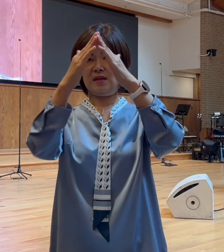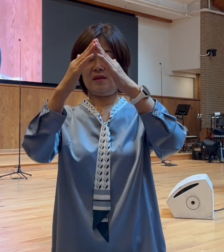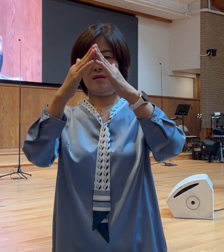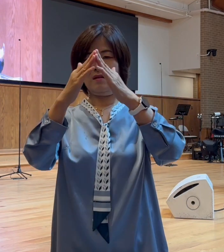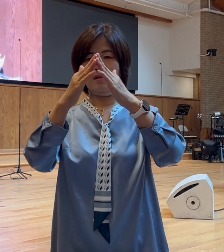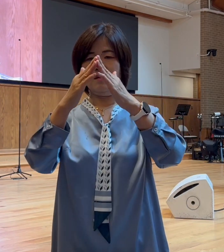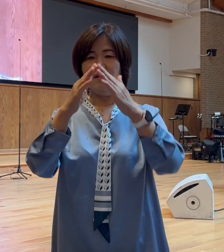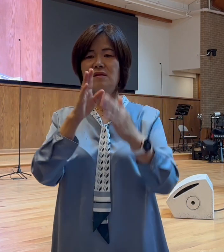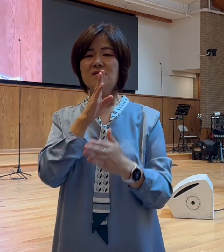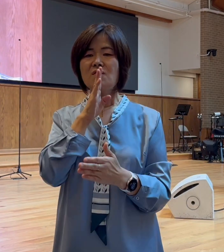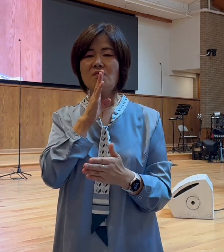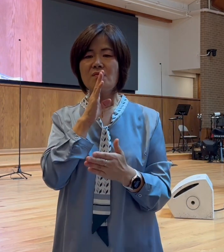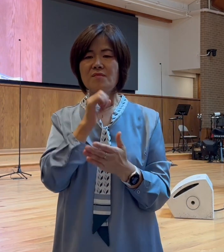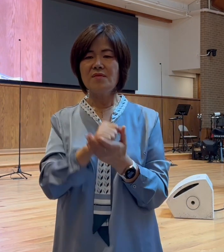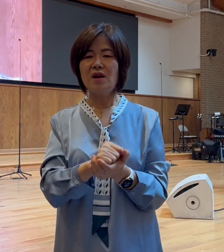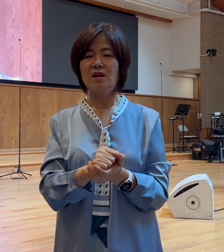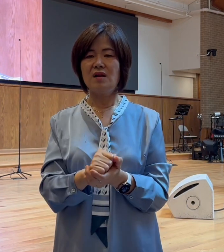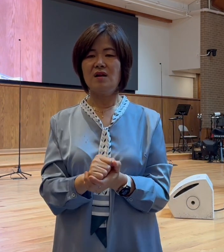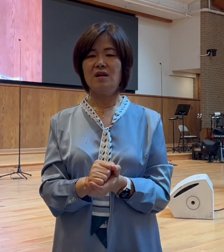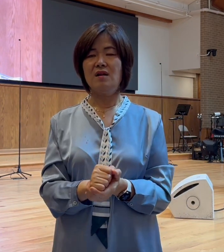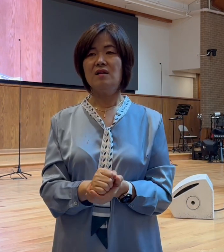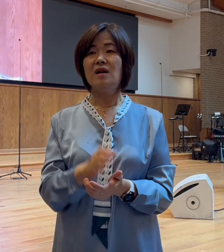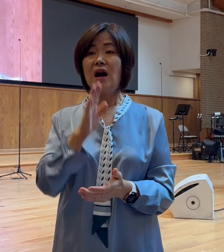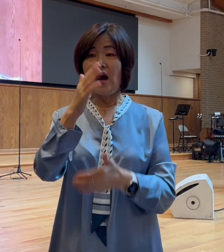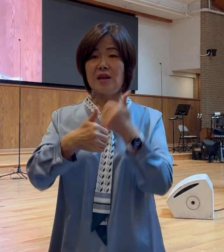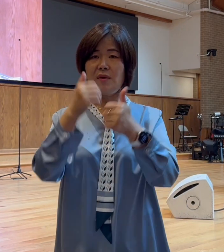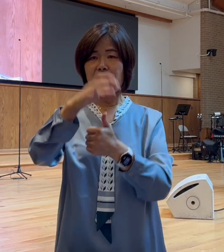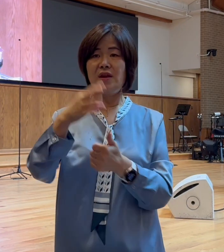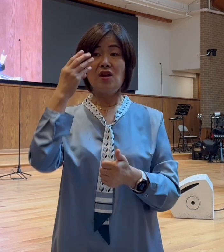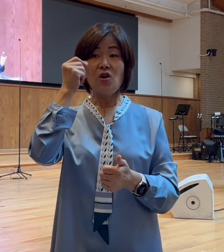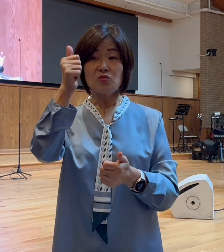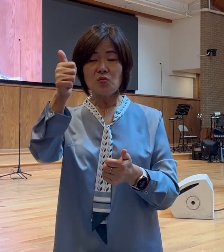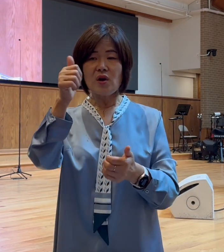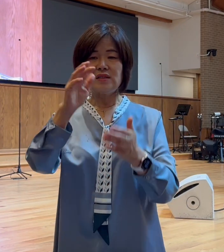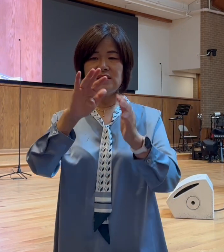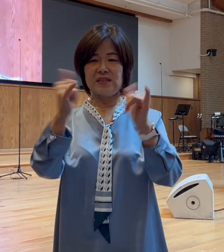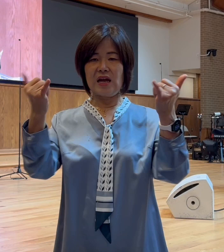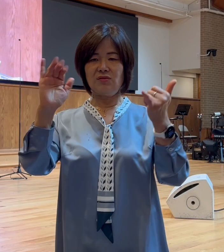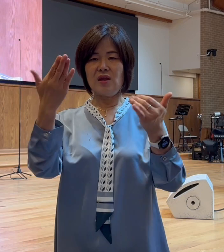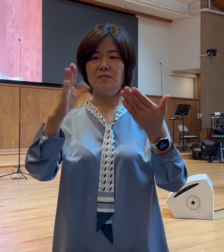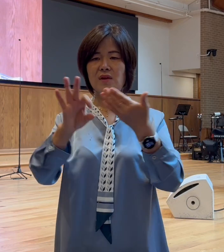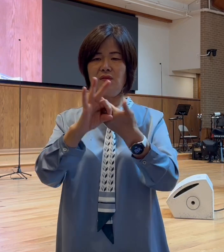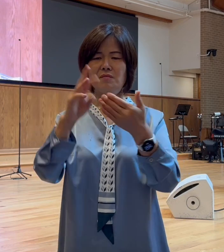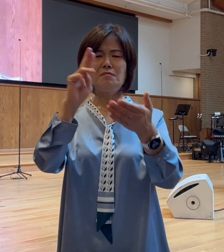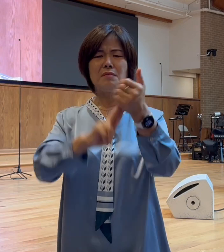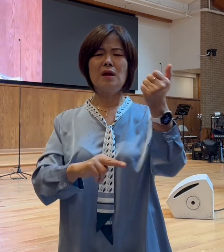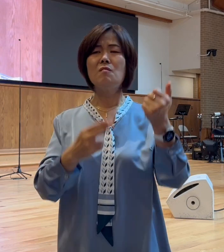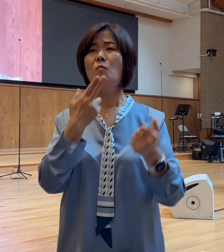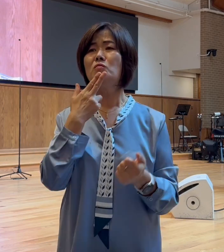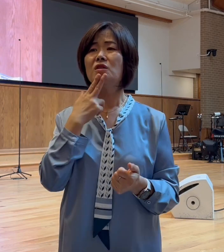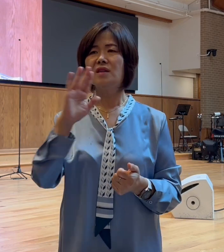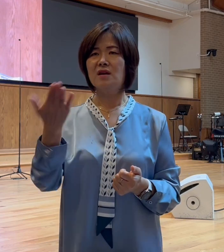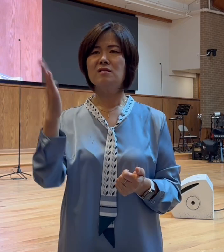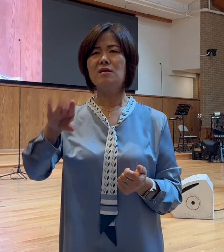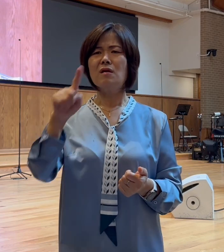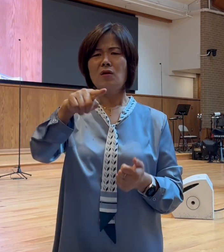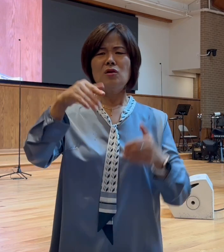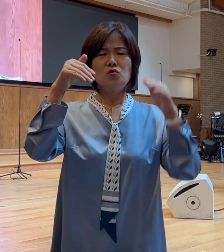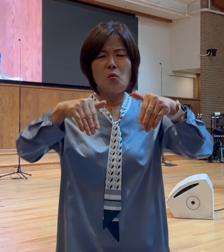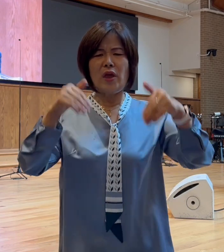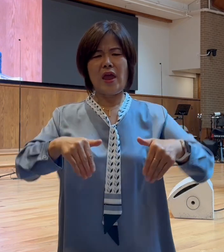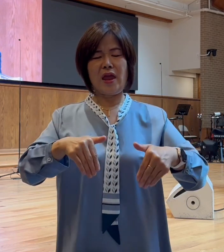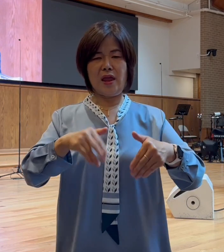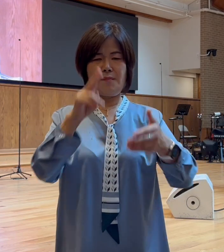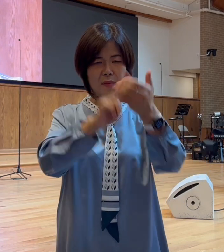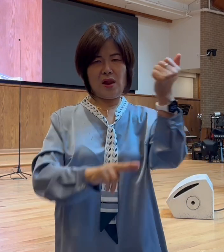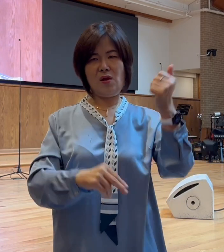죽을 하나님이 함께 하셔서 형통한 자가 되면 팔려가지 않게 막아야 되는 거 아닙니까? 보디발의